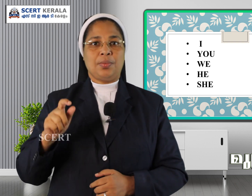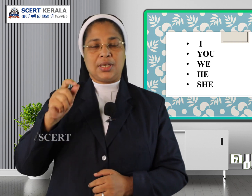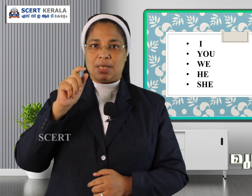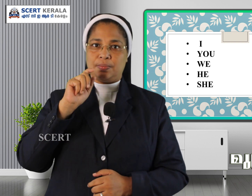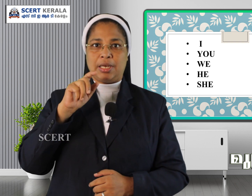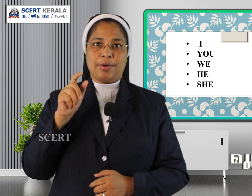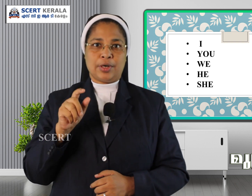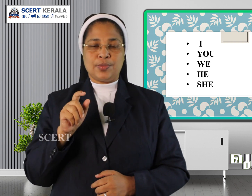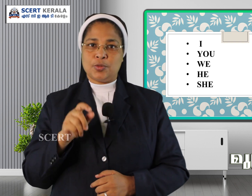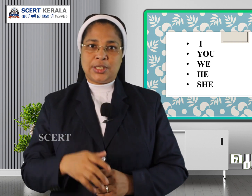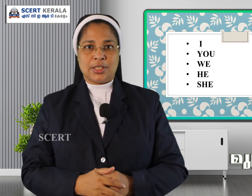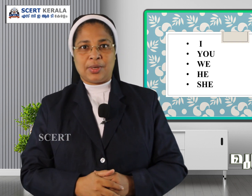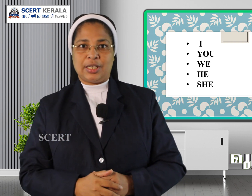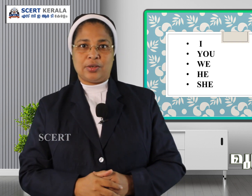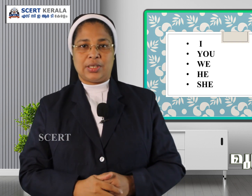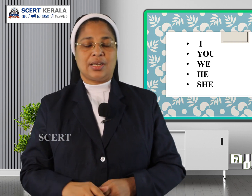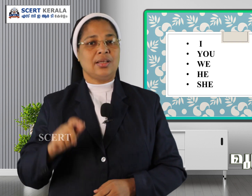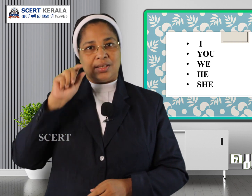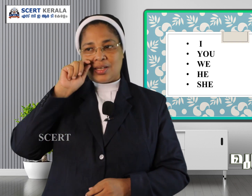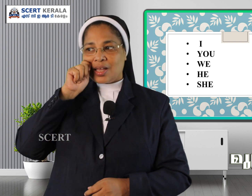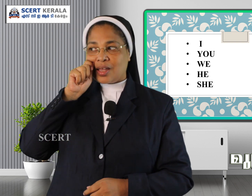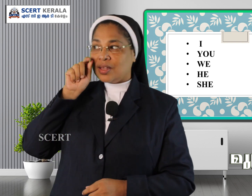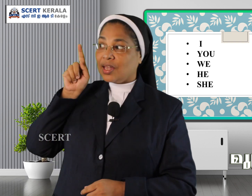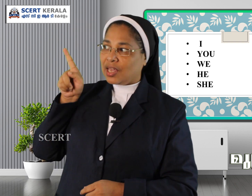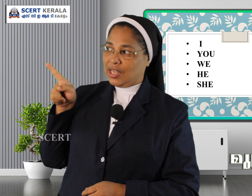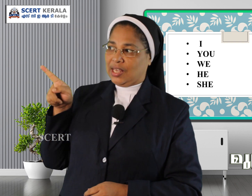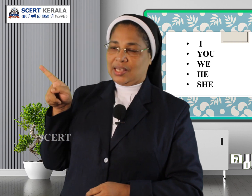നമുക്കത് എല്ലാവർക്കും സുപരിചിതമായ ഒന്നാണ് ഹി.